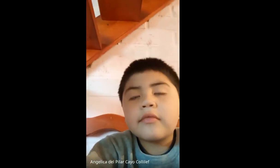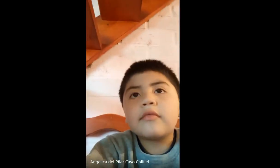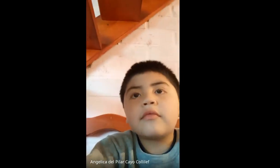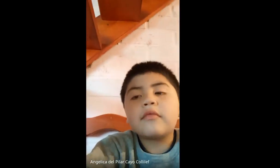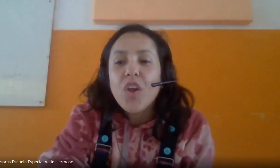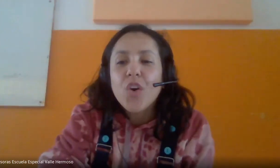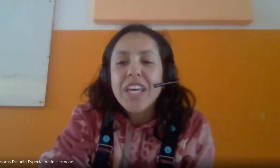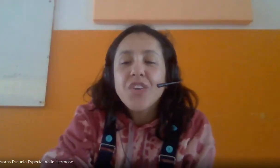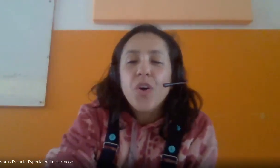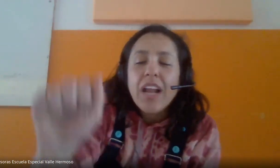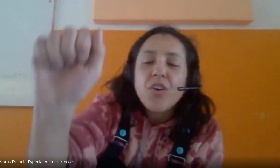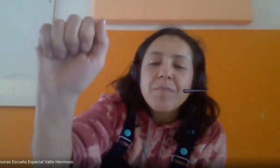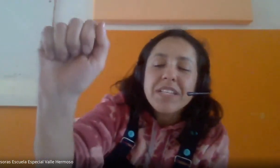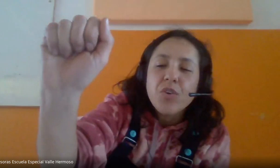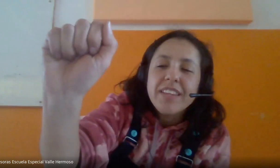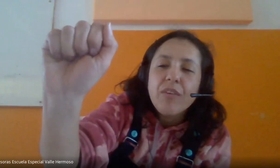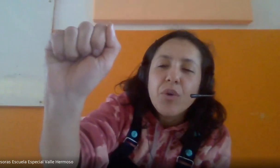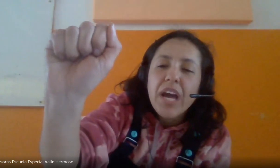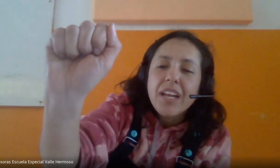Oh, loquillo, algo que empiece con esta vocal.